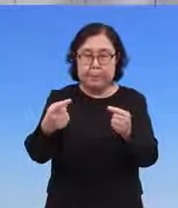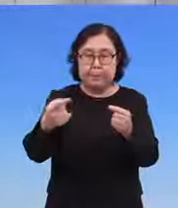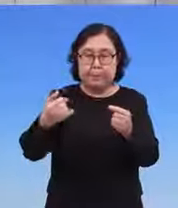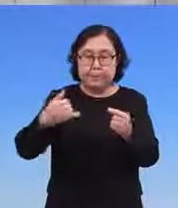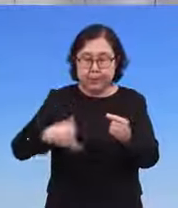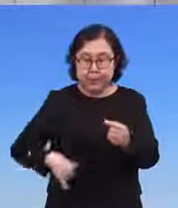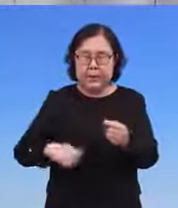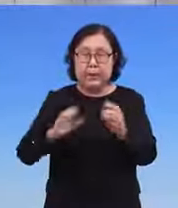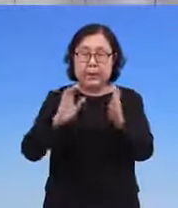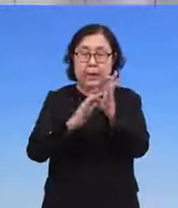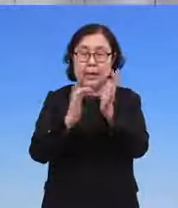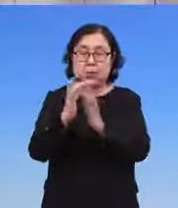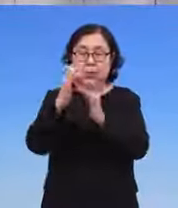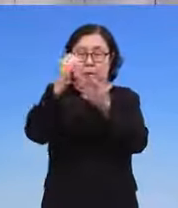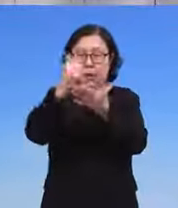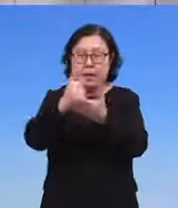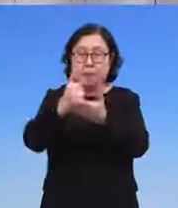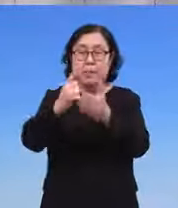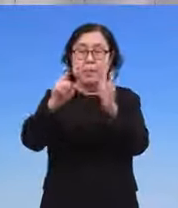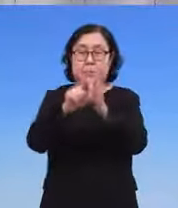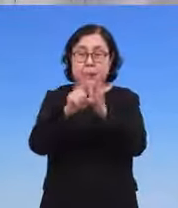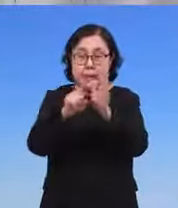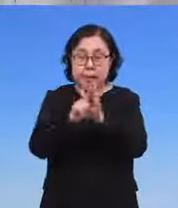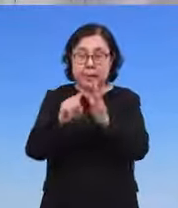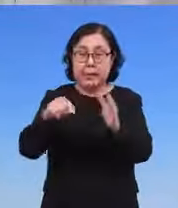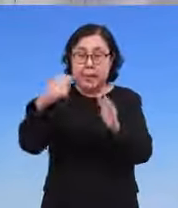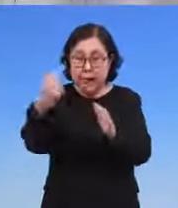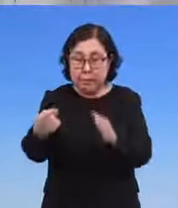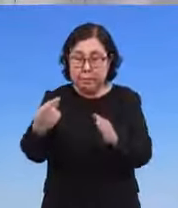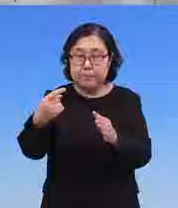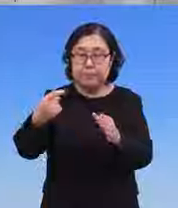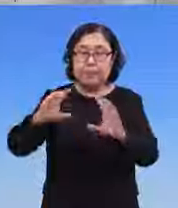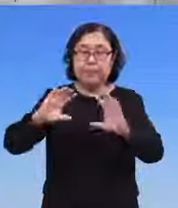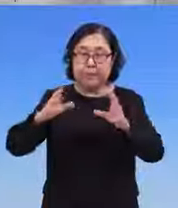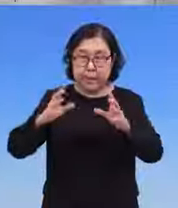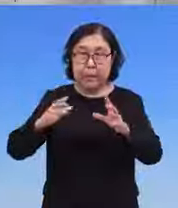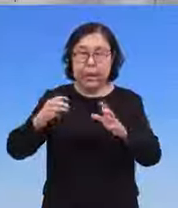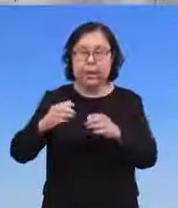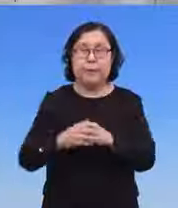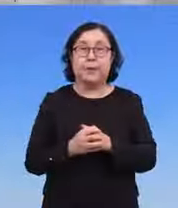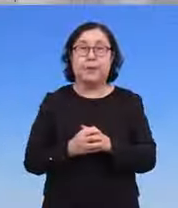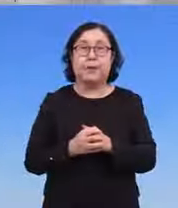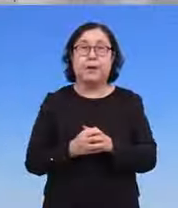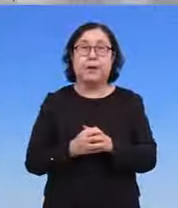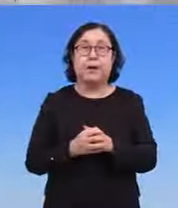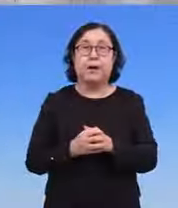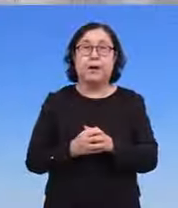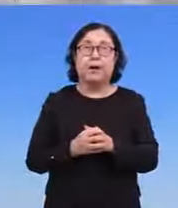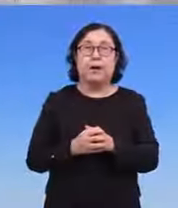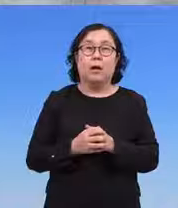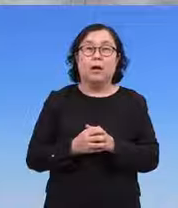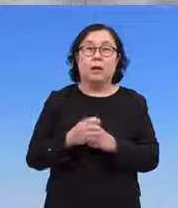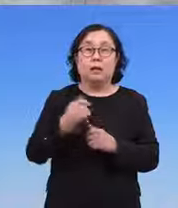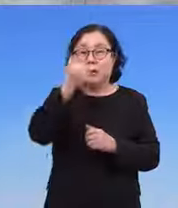다음 세대는 예수 믿는 청년, 예수 믿는 다음 세대 아닙니까? 지금